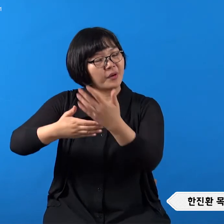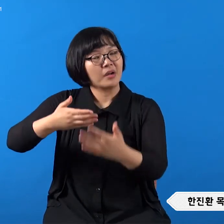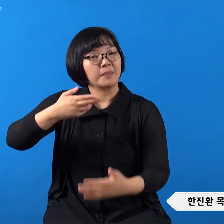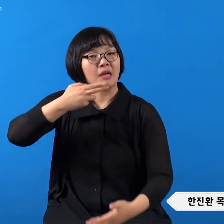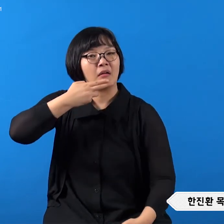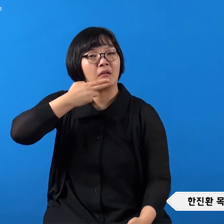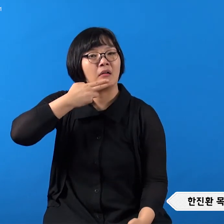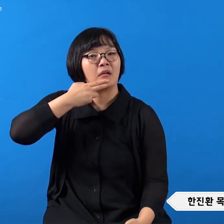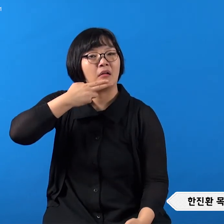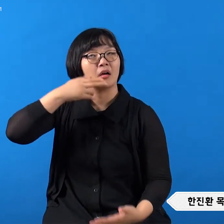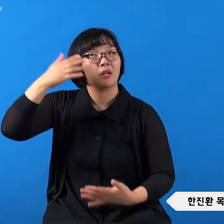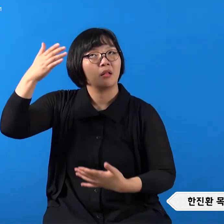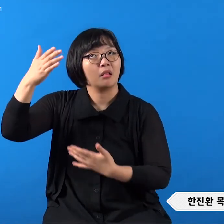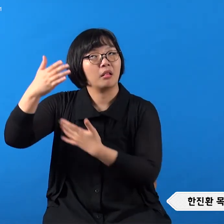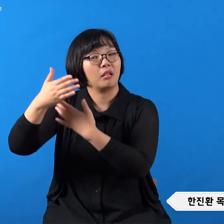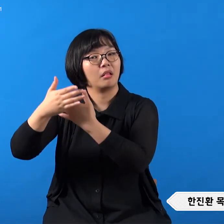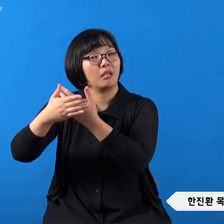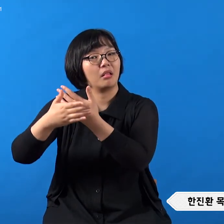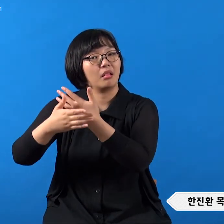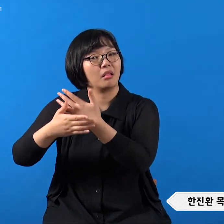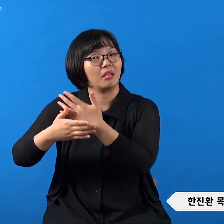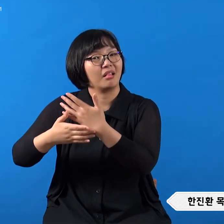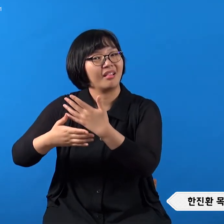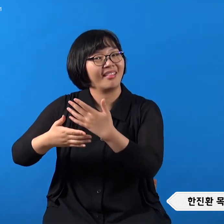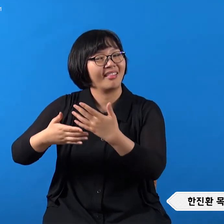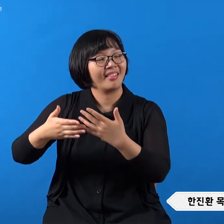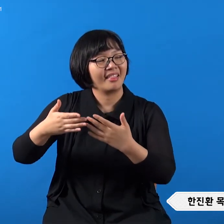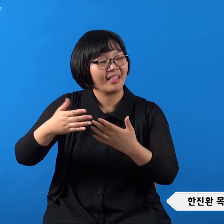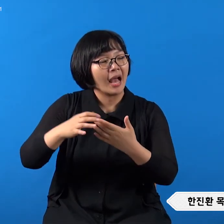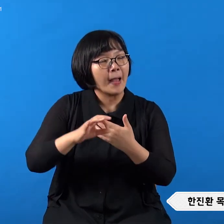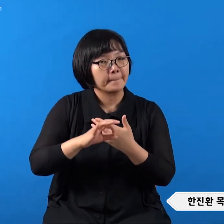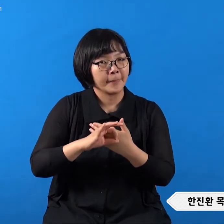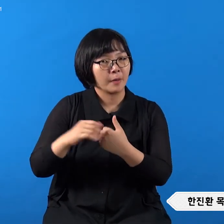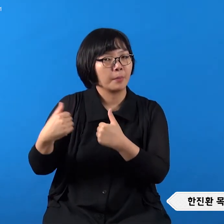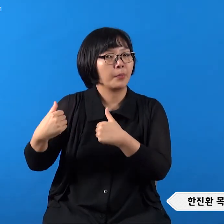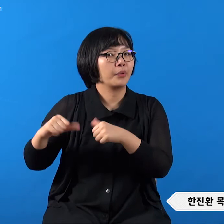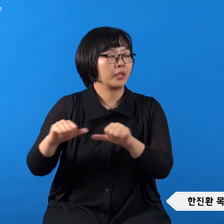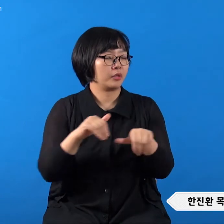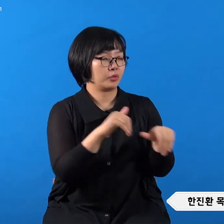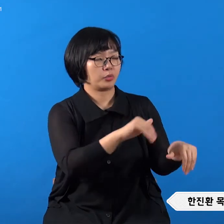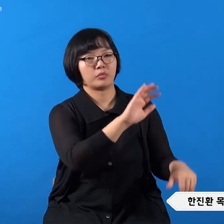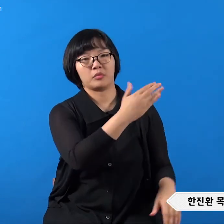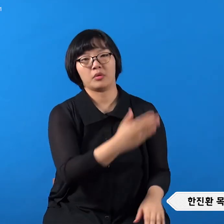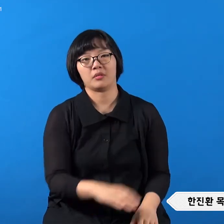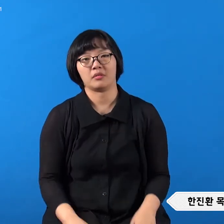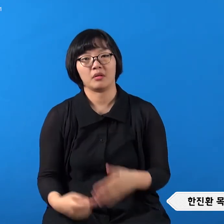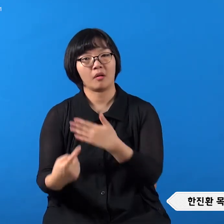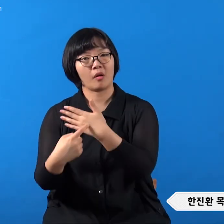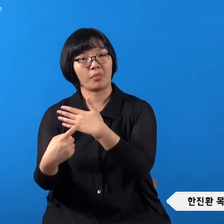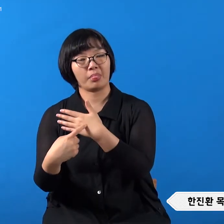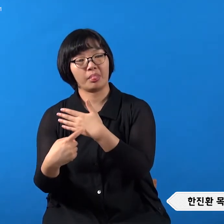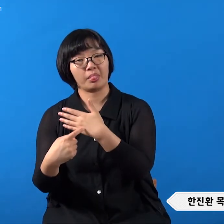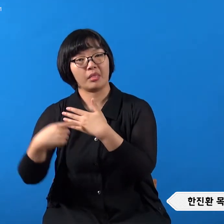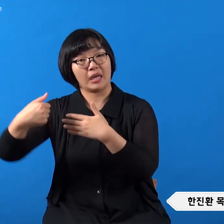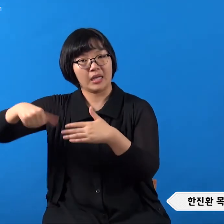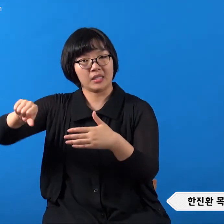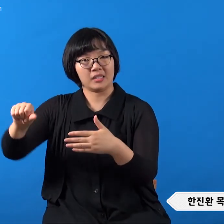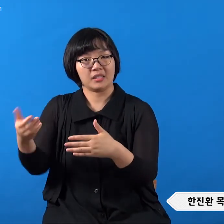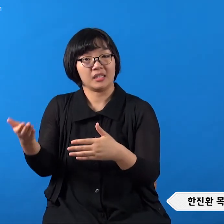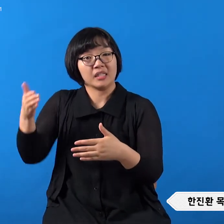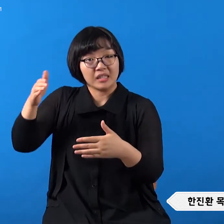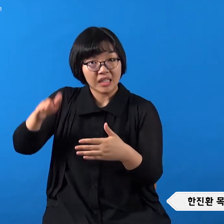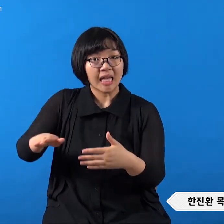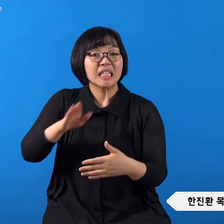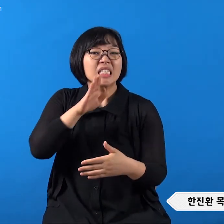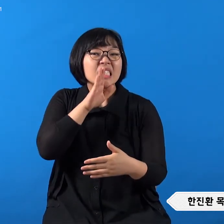버리면 종으로 전락하기가 쉽습니다. 이론적으로는 아들인데 실제 삶에서 보면